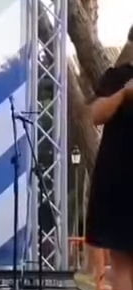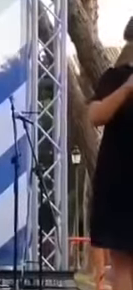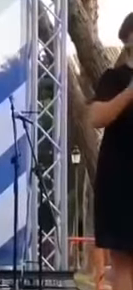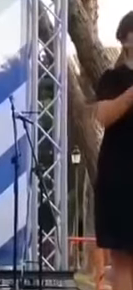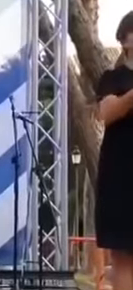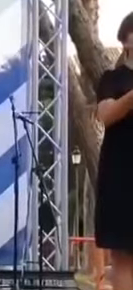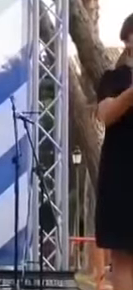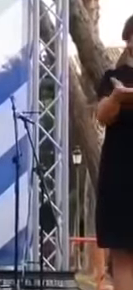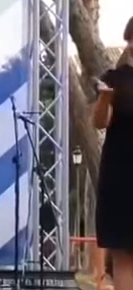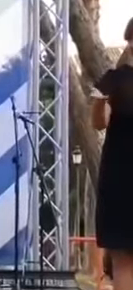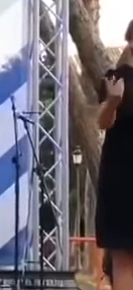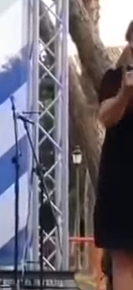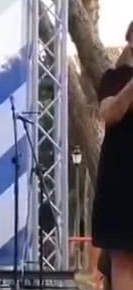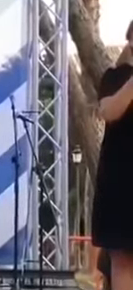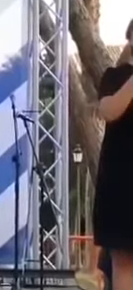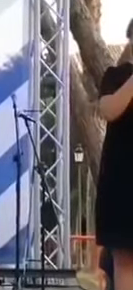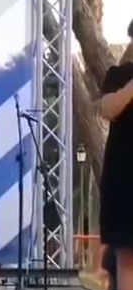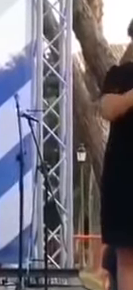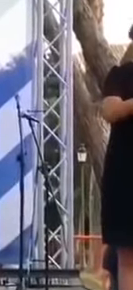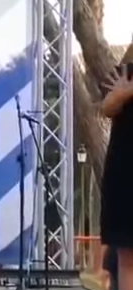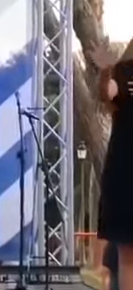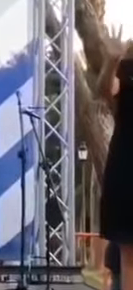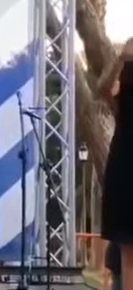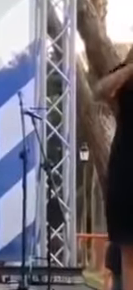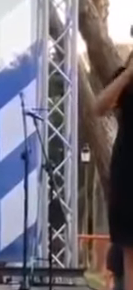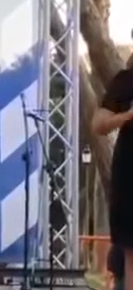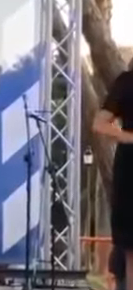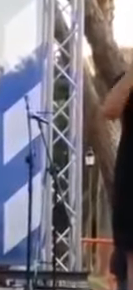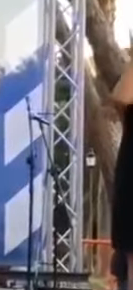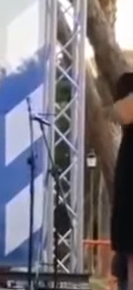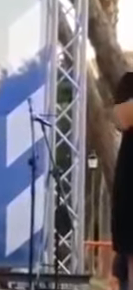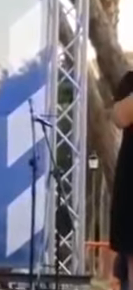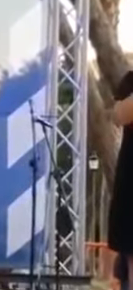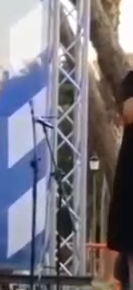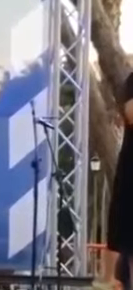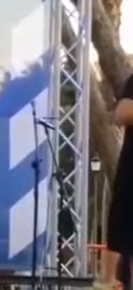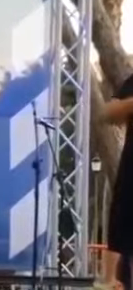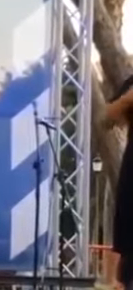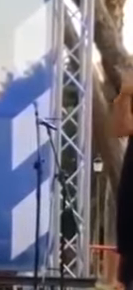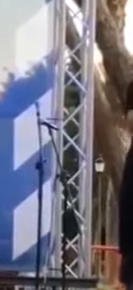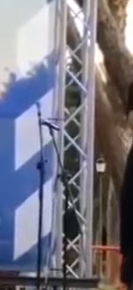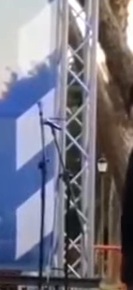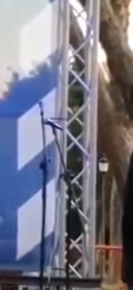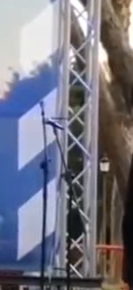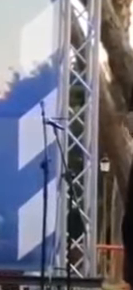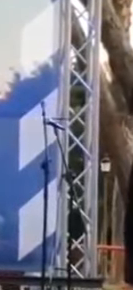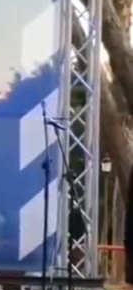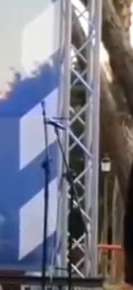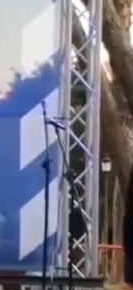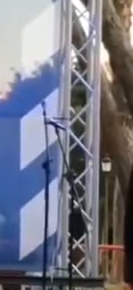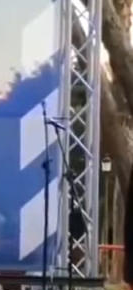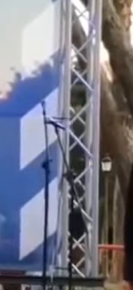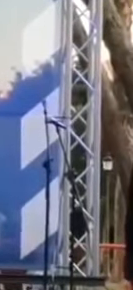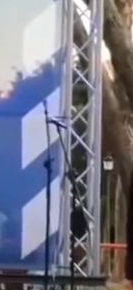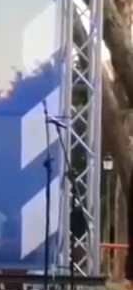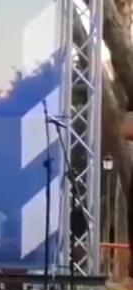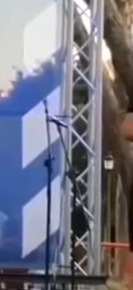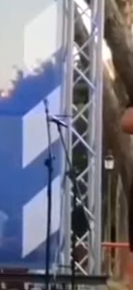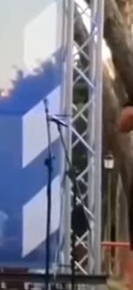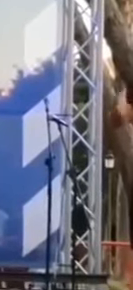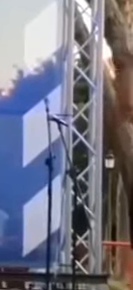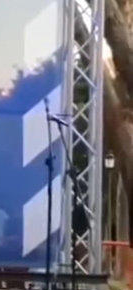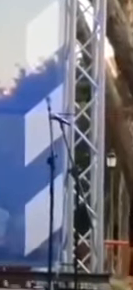per aiutare chi scivolava sotto la soglia della povertà. proposte serie, concrete, codificate,